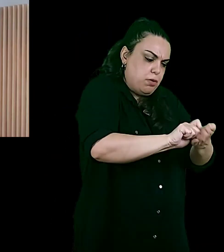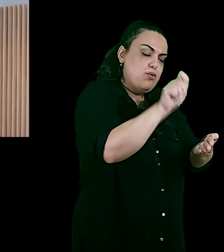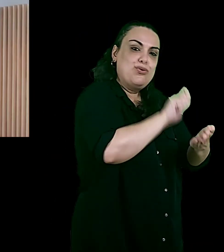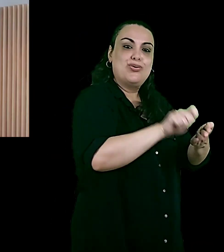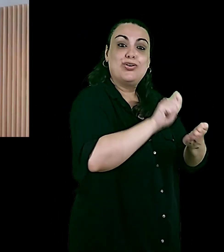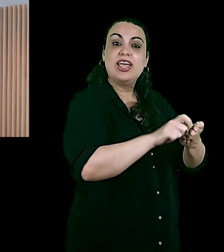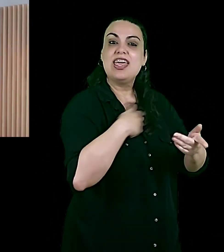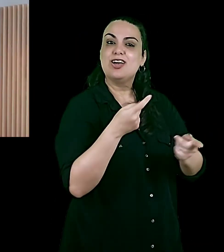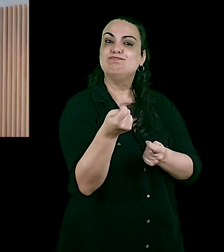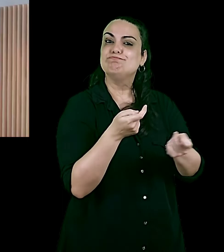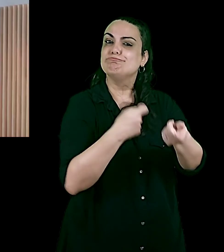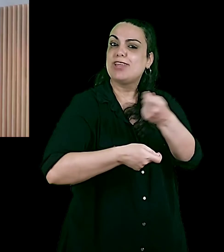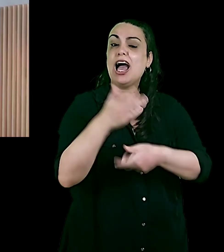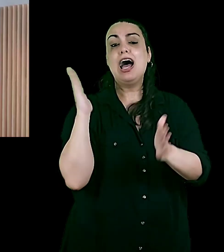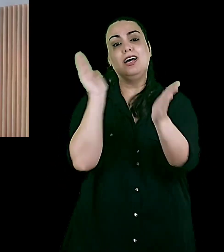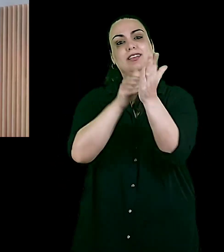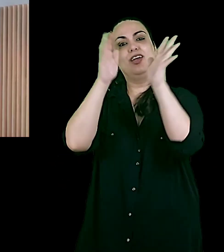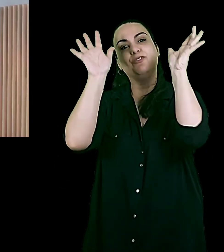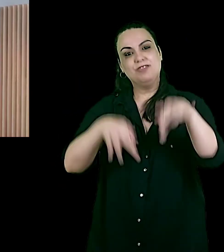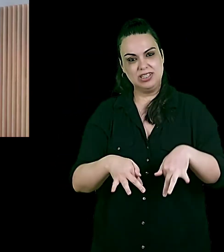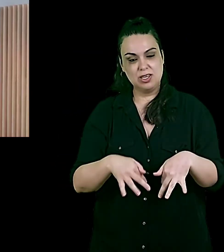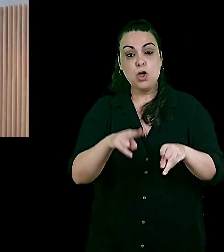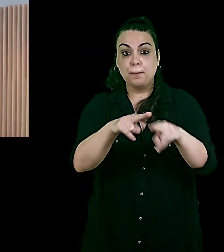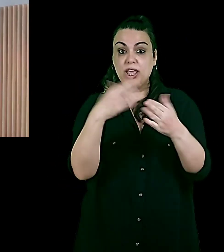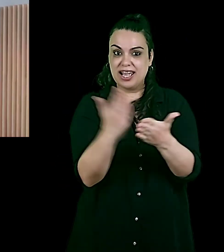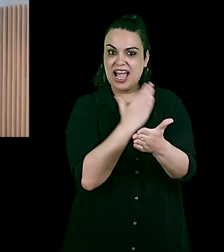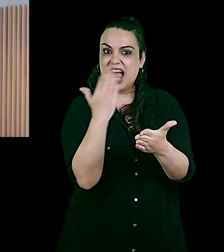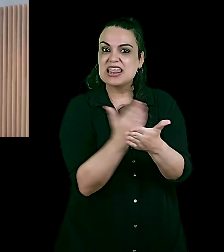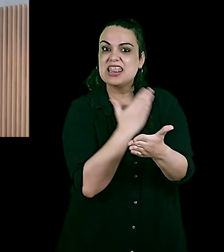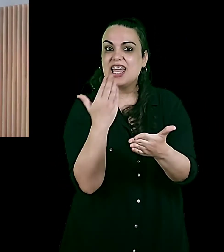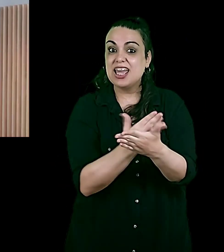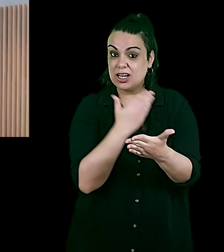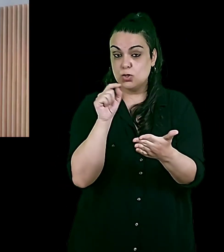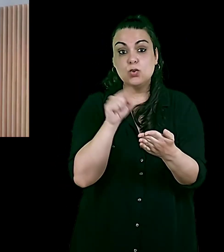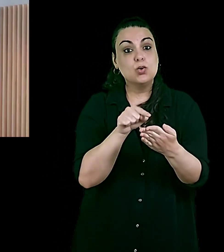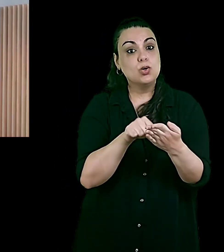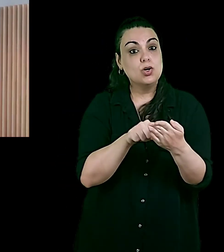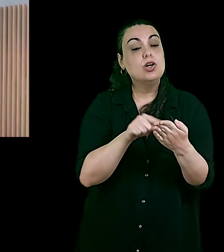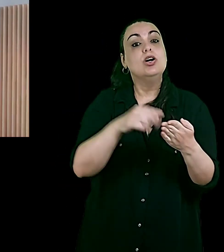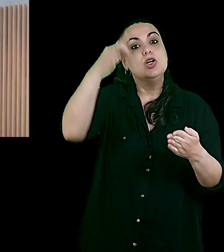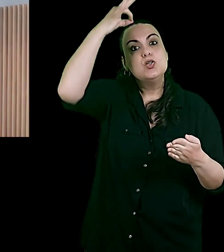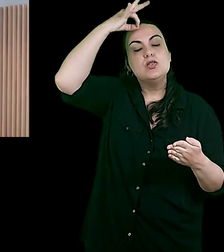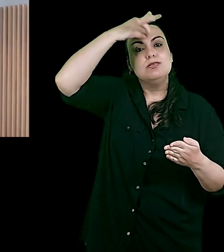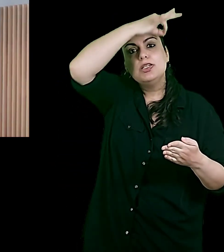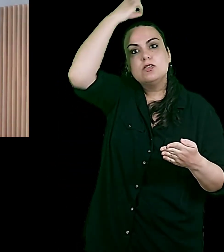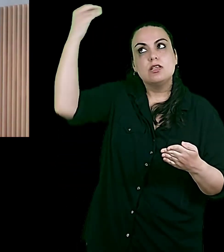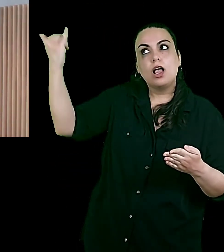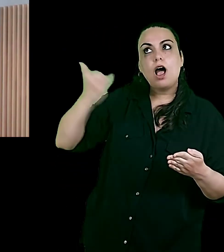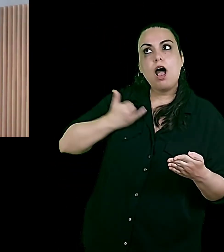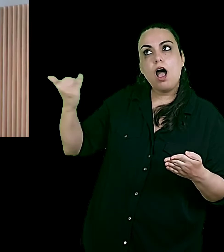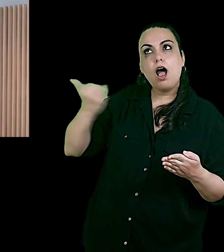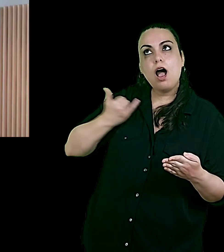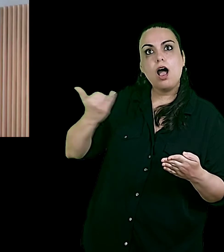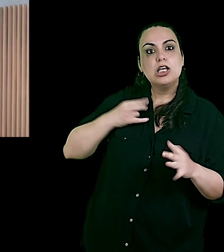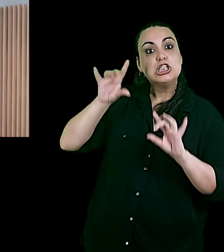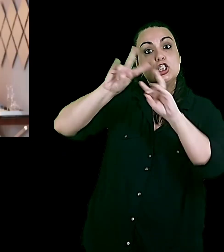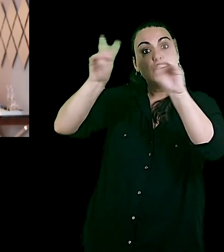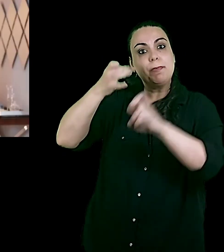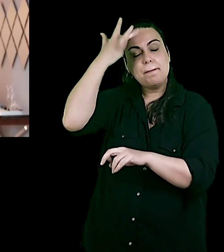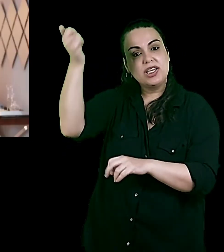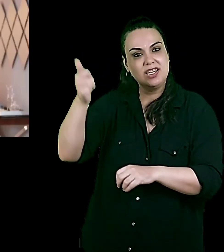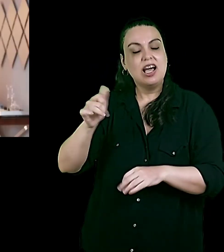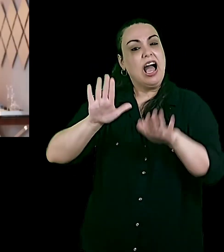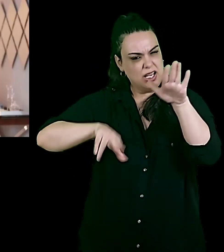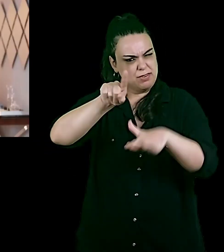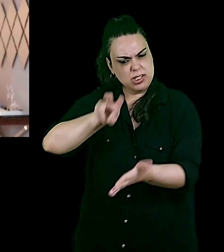tenho conseguido gerir isso até o final. Por quê? Porque no caderno, muitas vezes o Espírito Santo já me trazia demandas para o dia seguinte. Porque